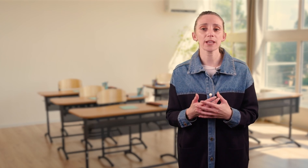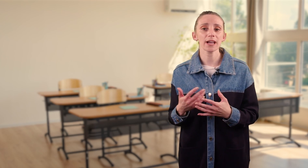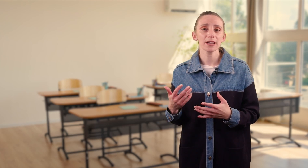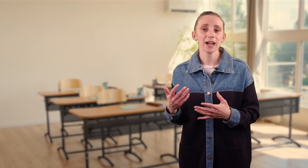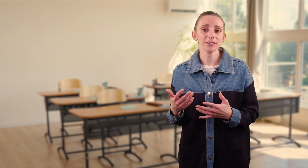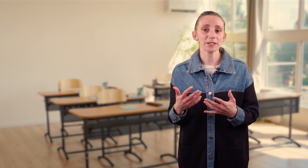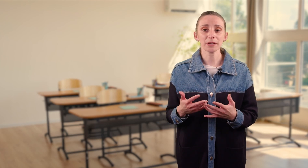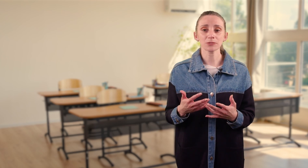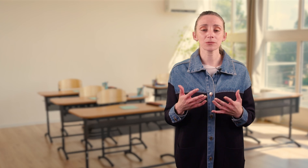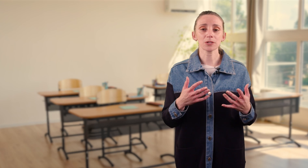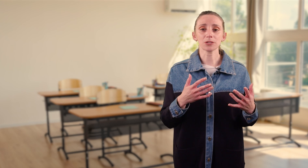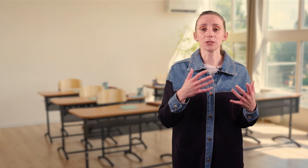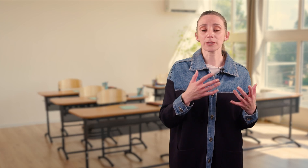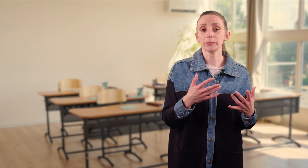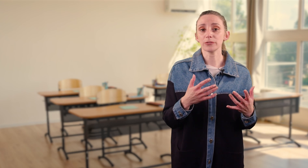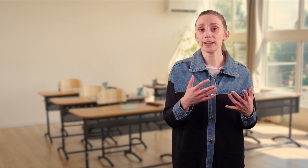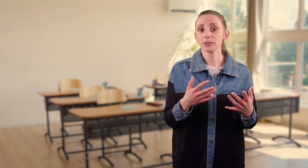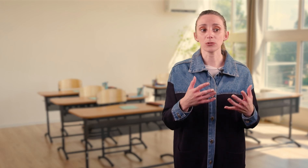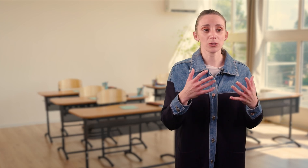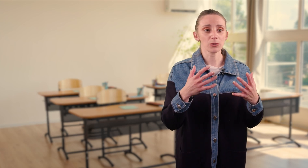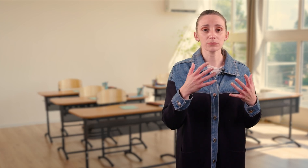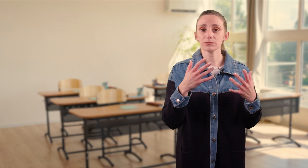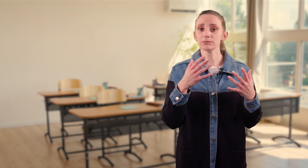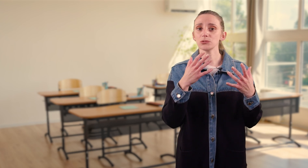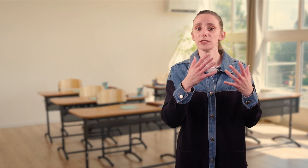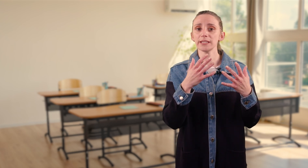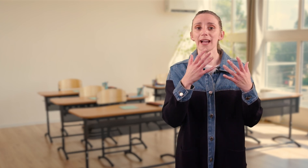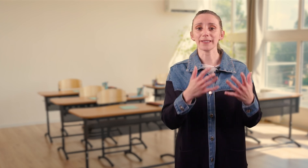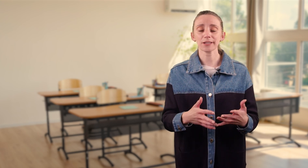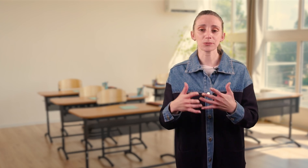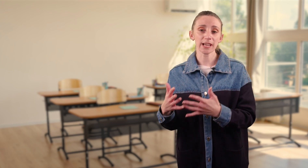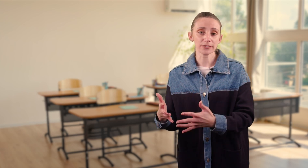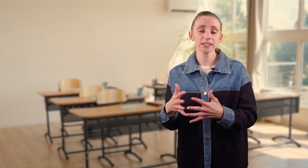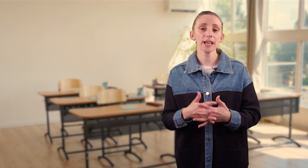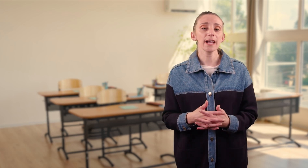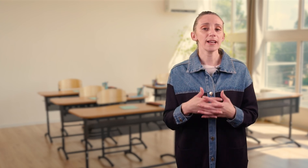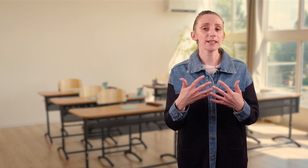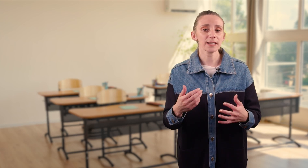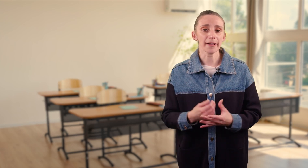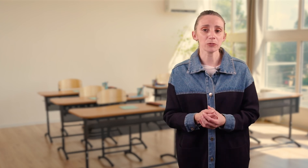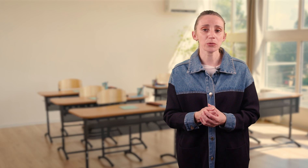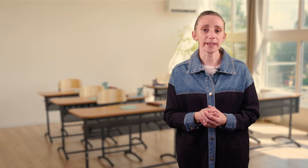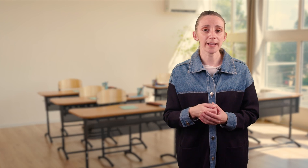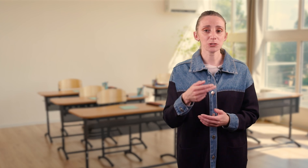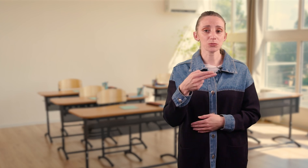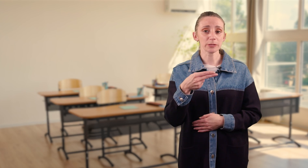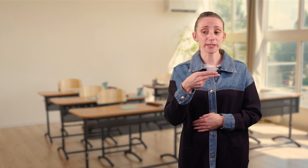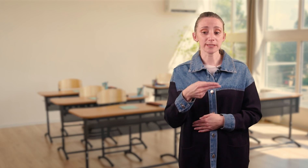ça avec des prénoms qui peuvent être autant donnés à un garçon qu'à une fille, là c'est la raison pour laquelle je vous ai précisé